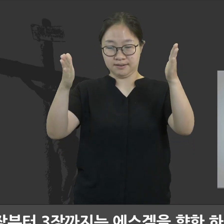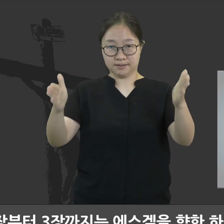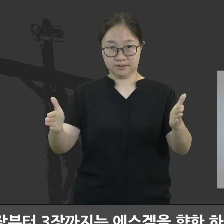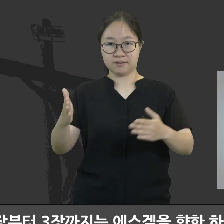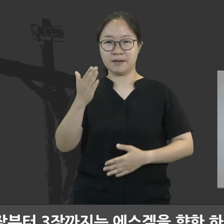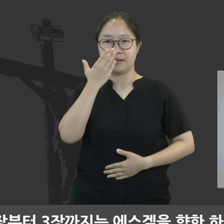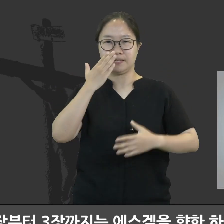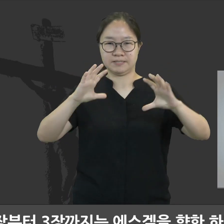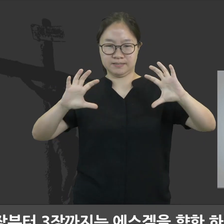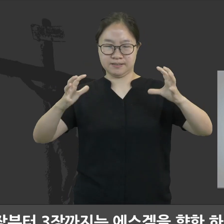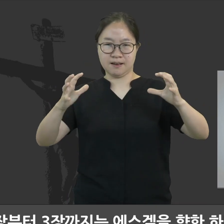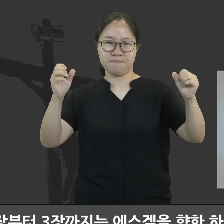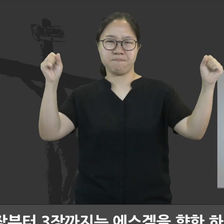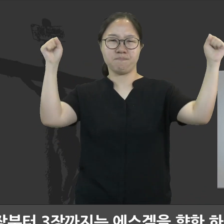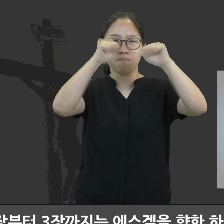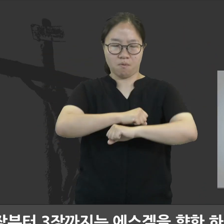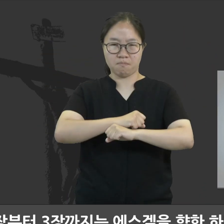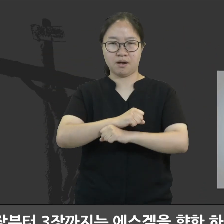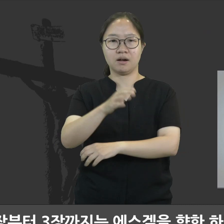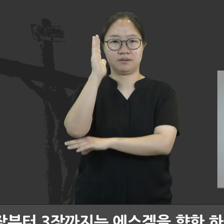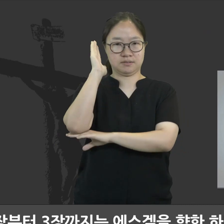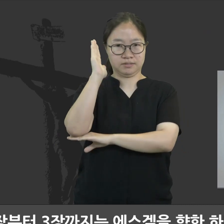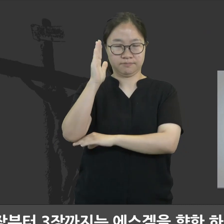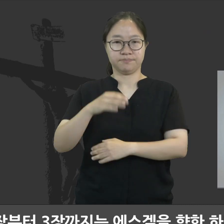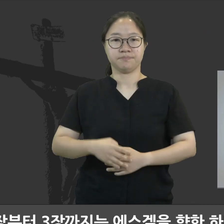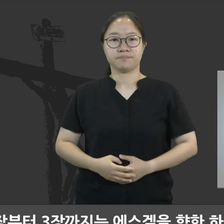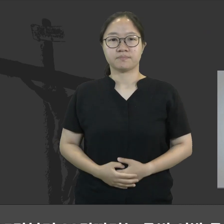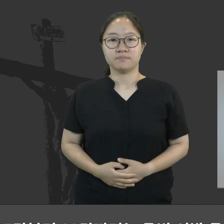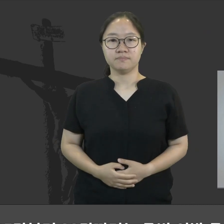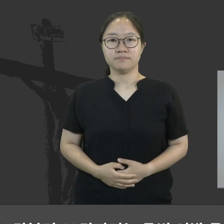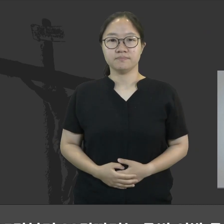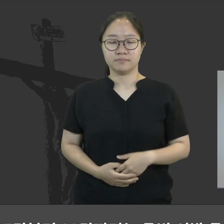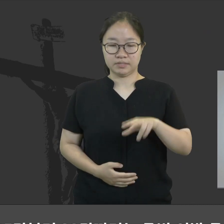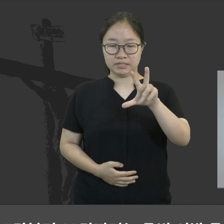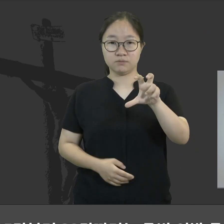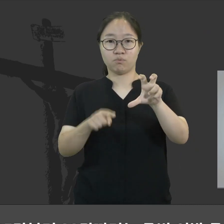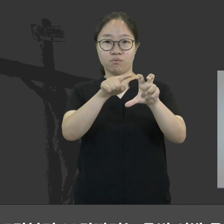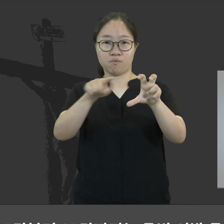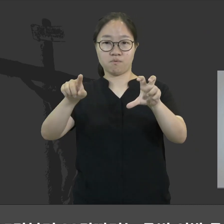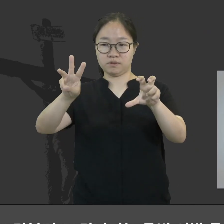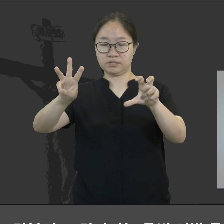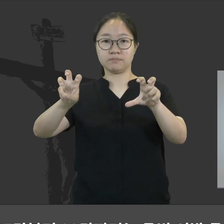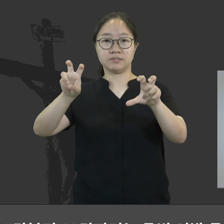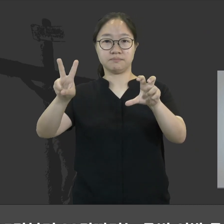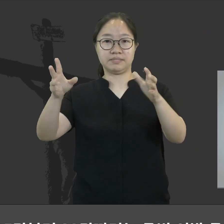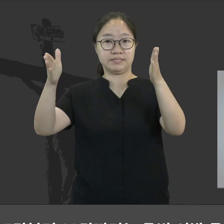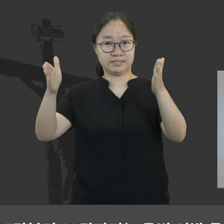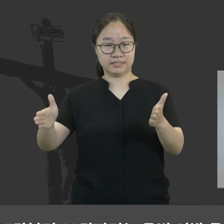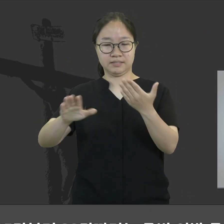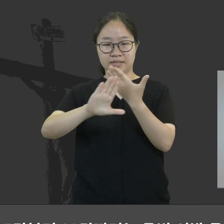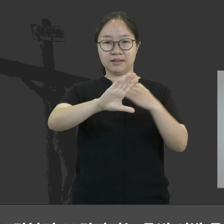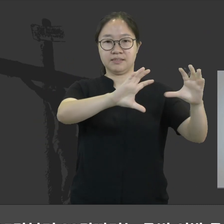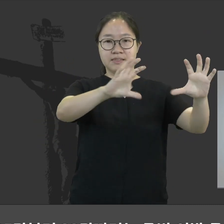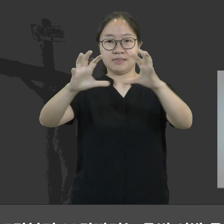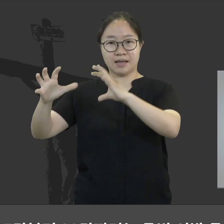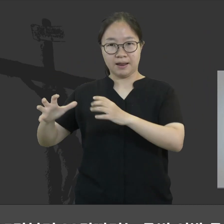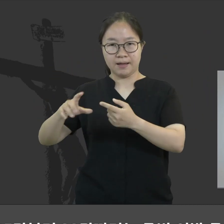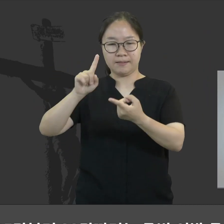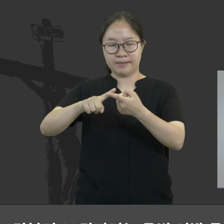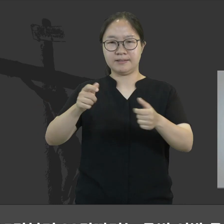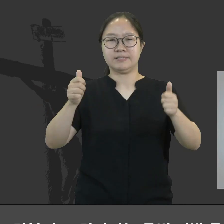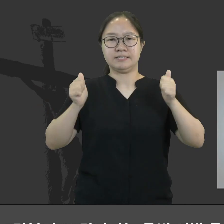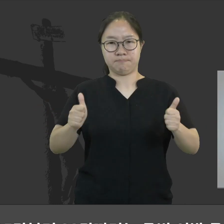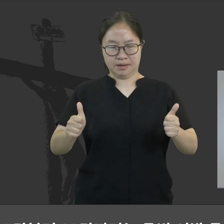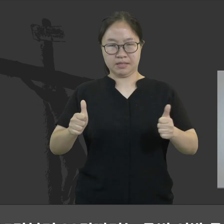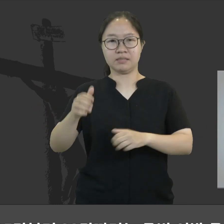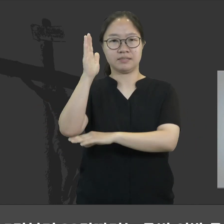24장까지는 유다와 예루살렘이 멸망한다는 예언, 25장부터 32장까지는 주변 이방족 속에